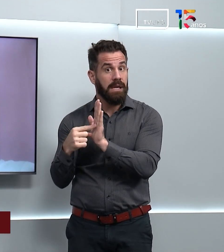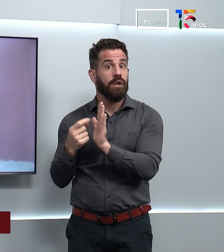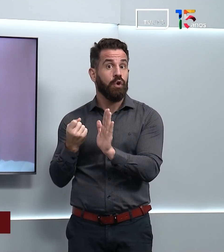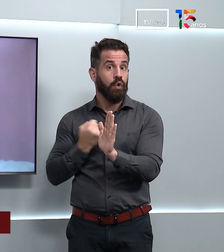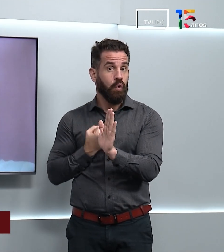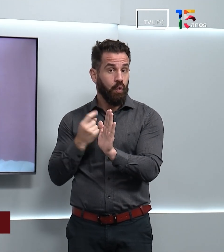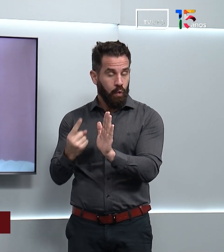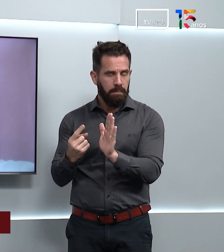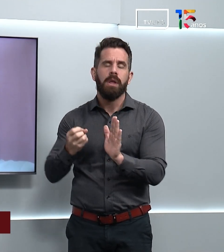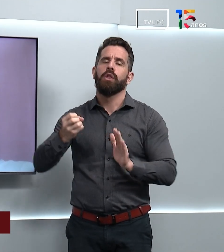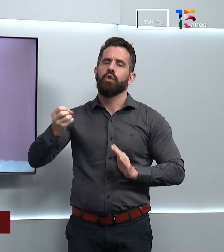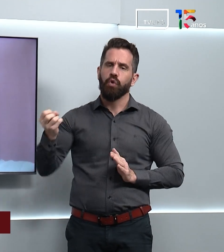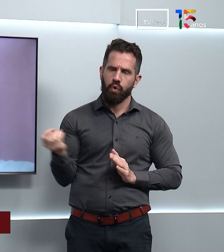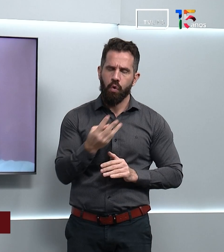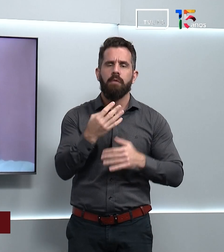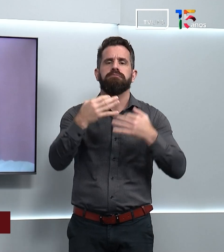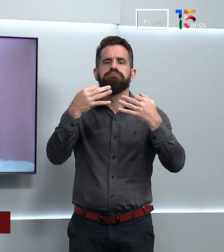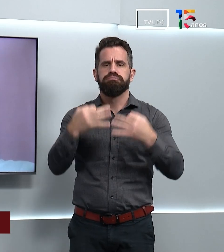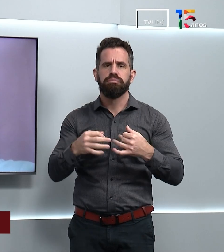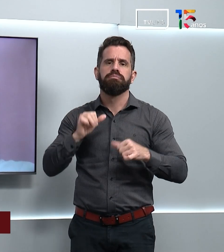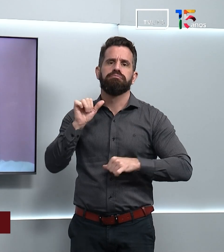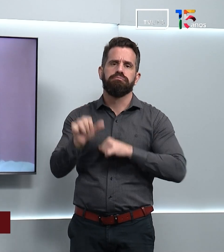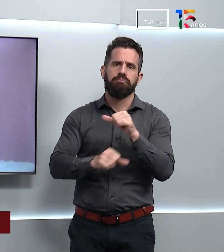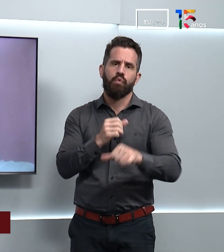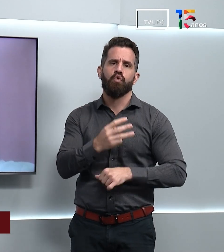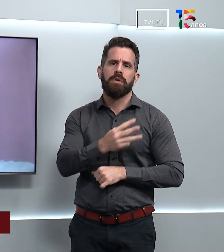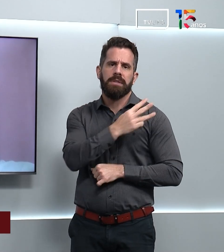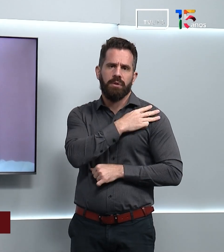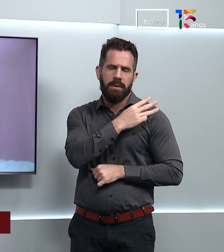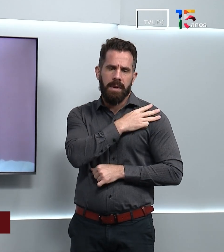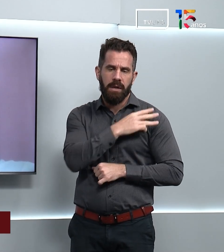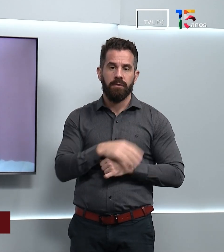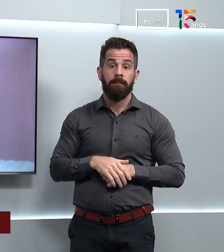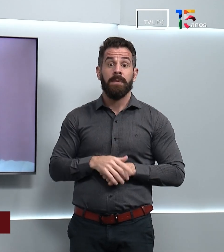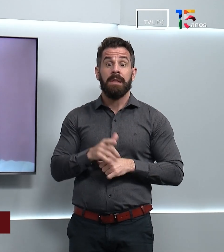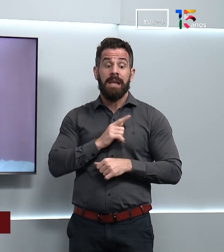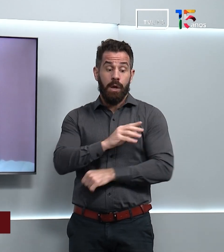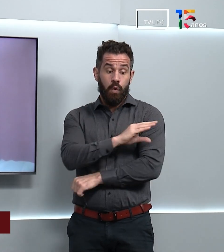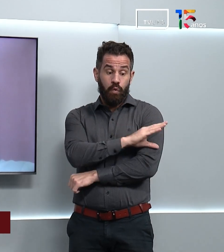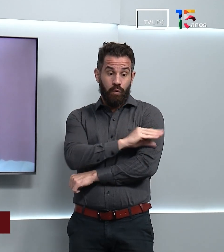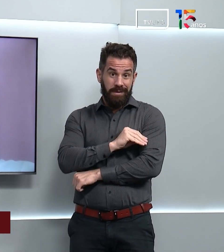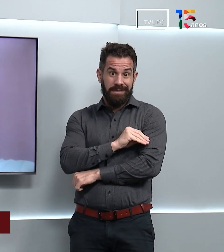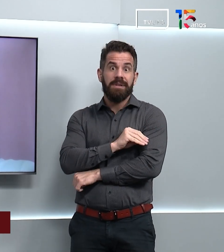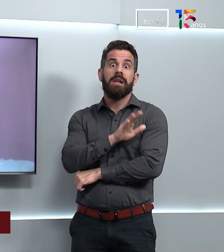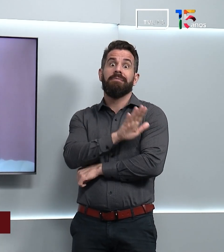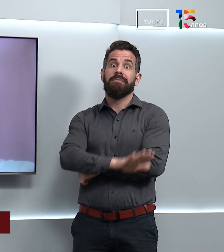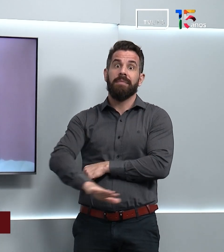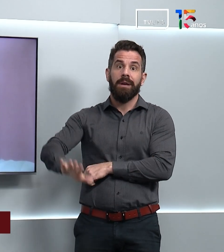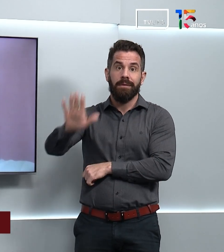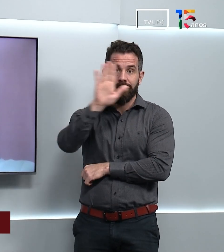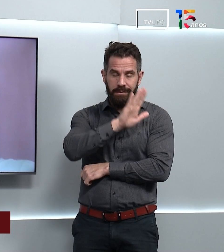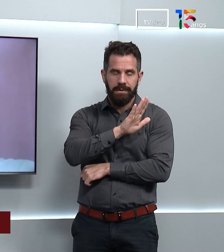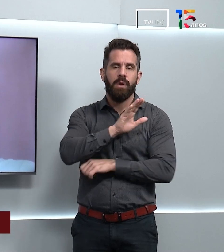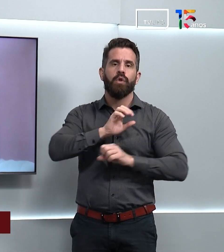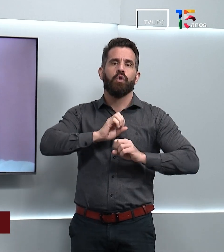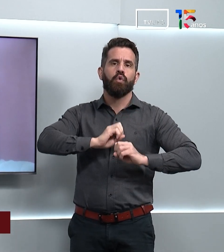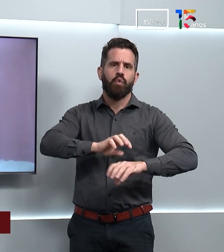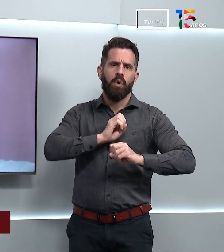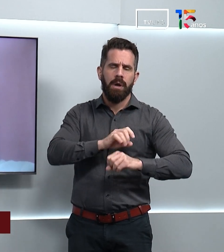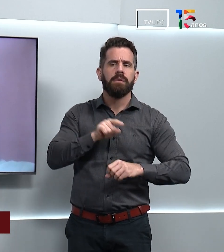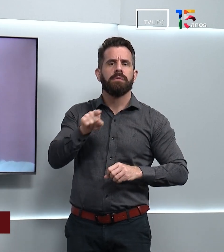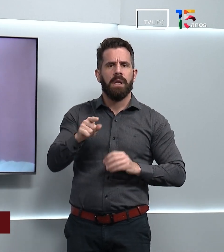ano seguinte, uma resolução do Conselho Nacional de Educação propondo um calendário de como isso